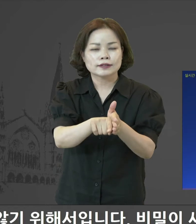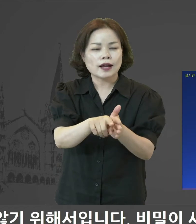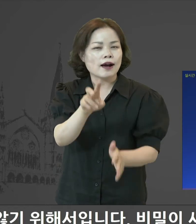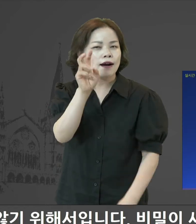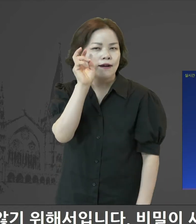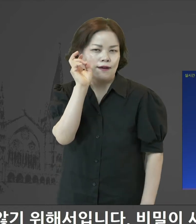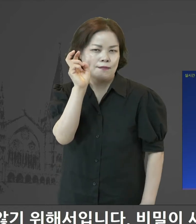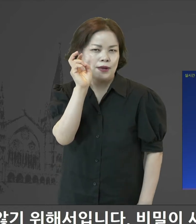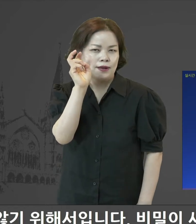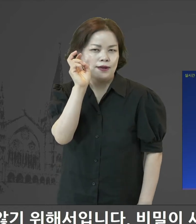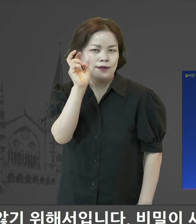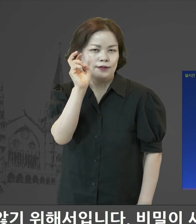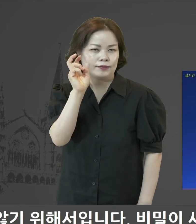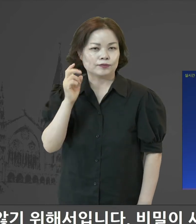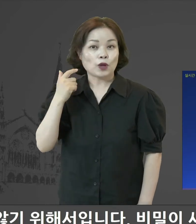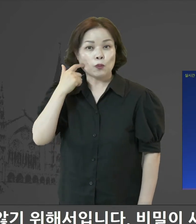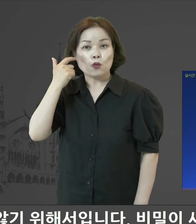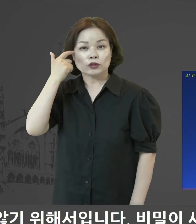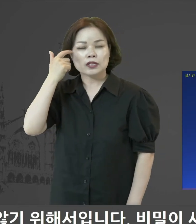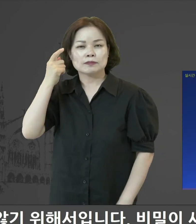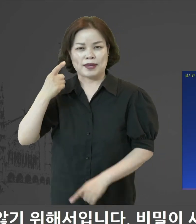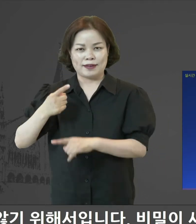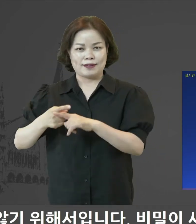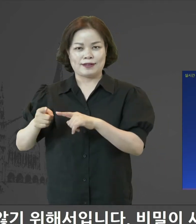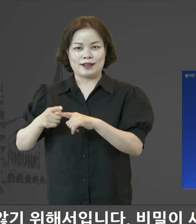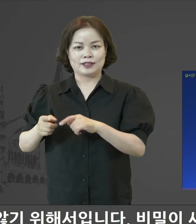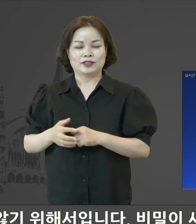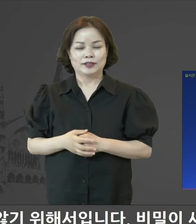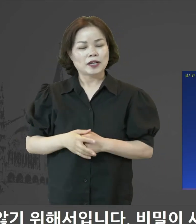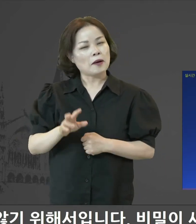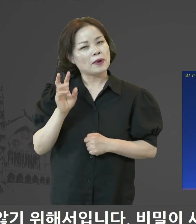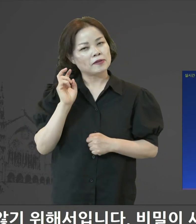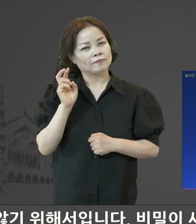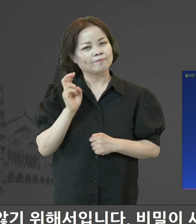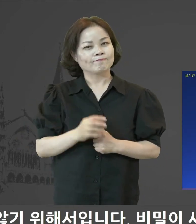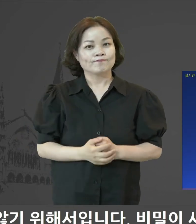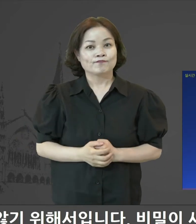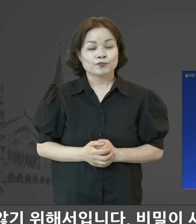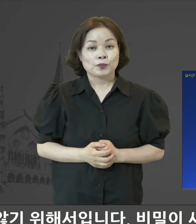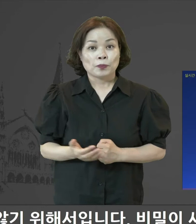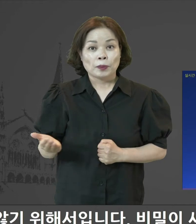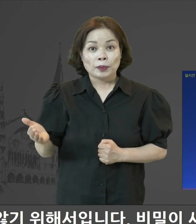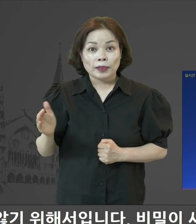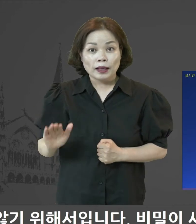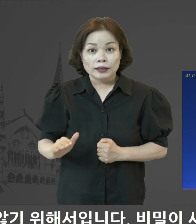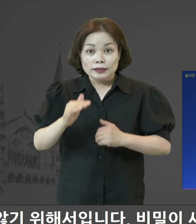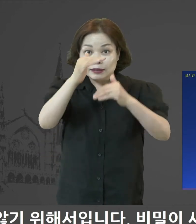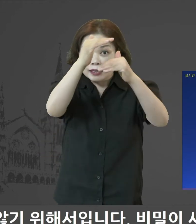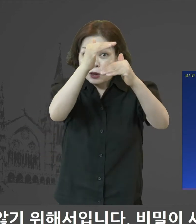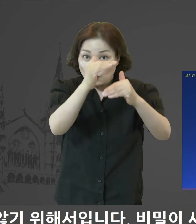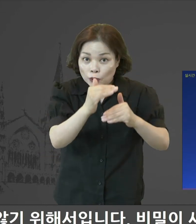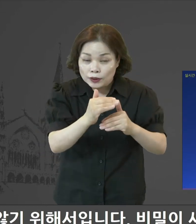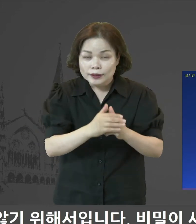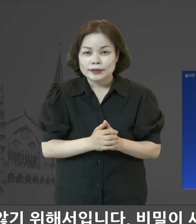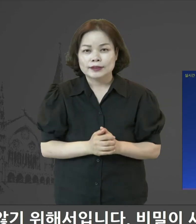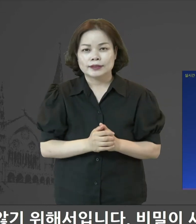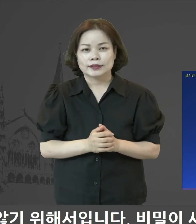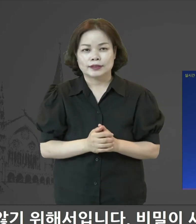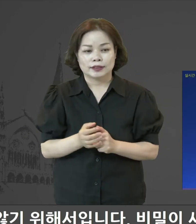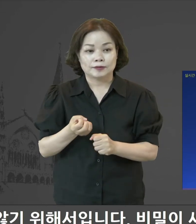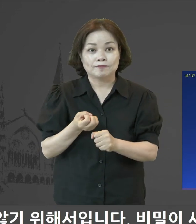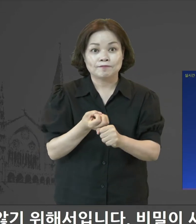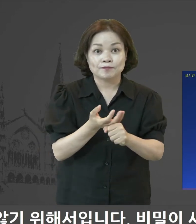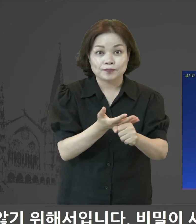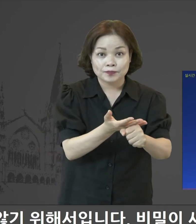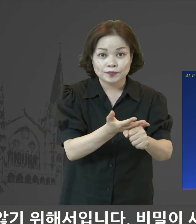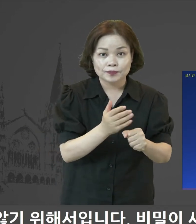것이다. 이건 저의 해석입니다. 그렇게 했을 것 같아요. 근데 그 내용이 이제 전달이 된